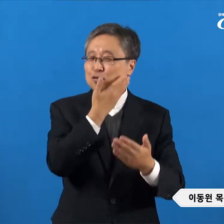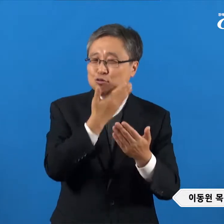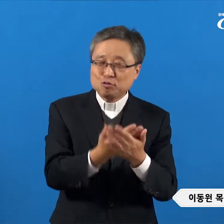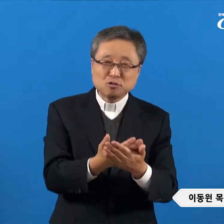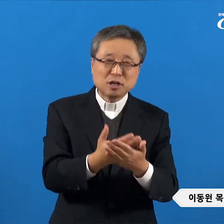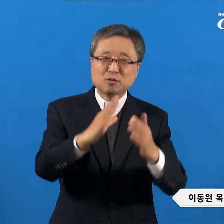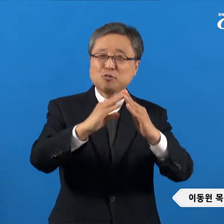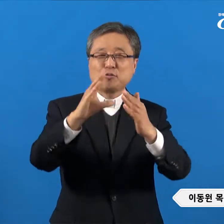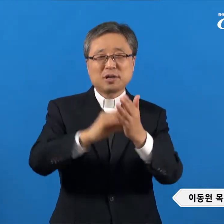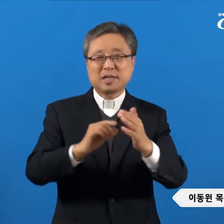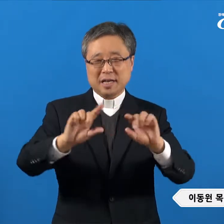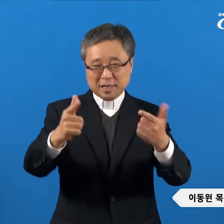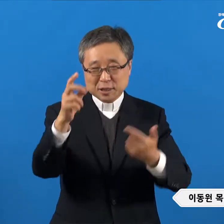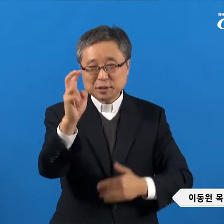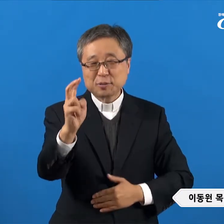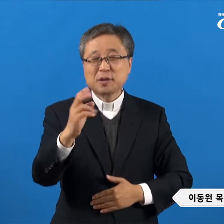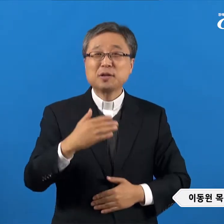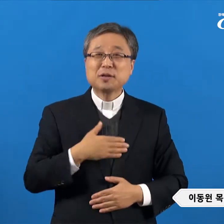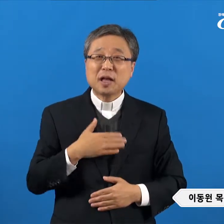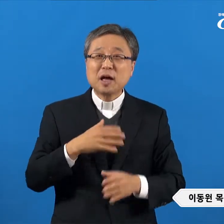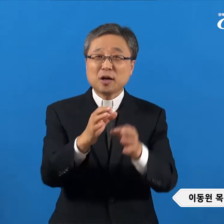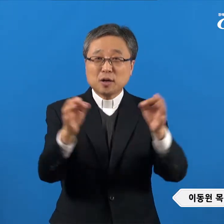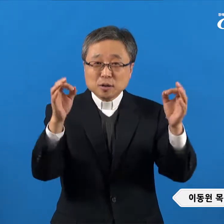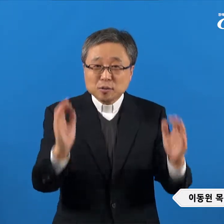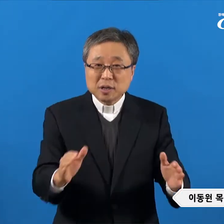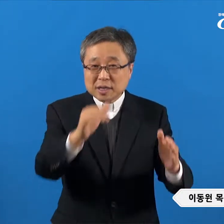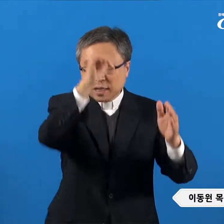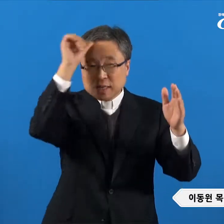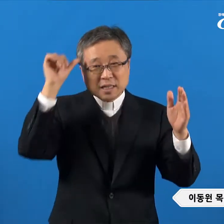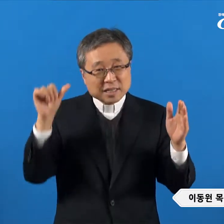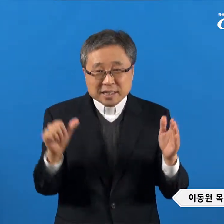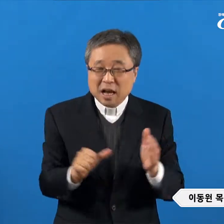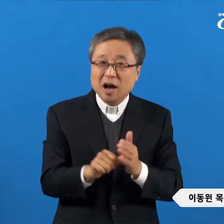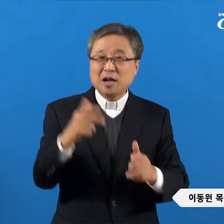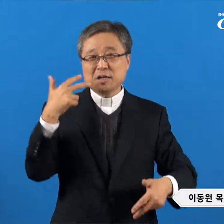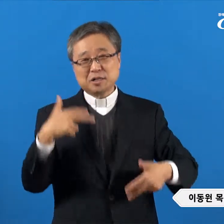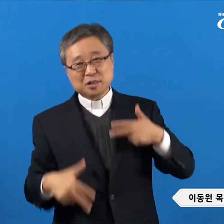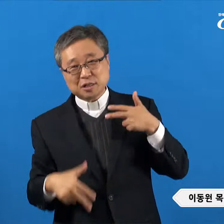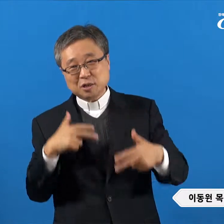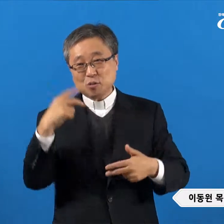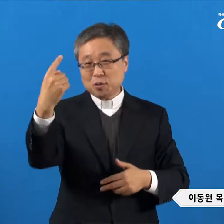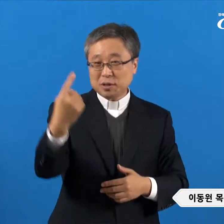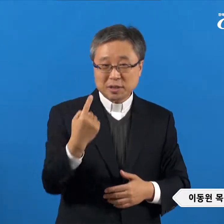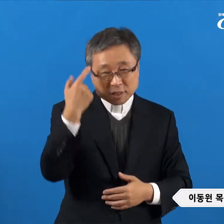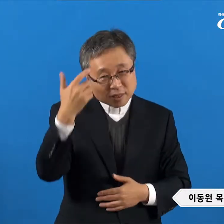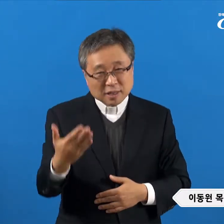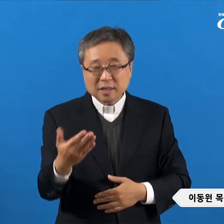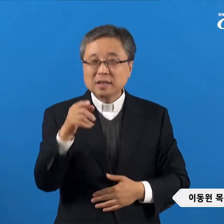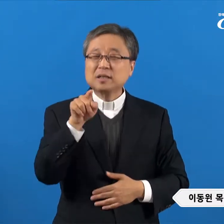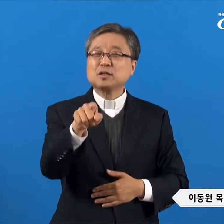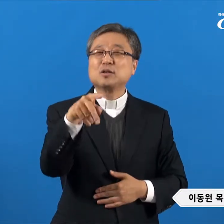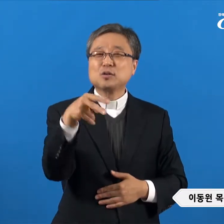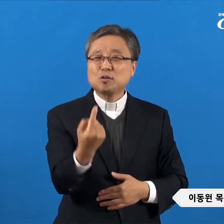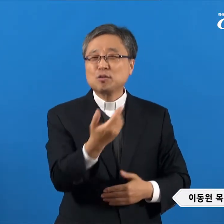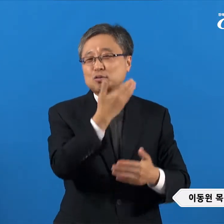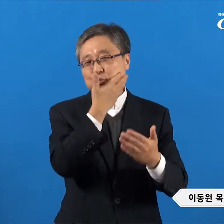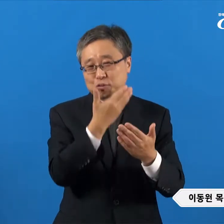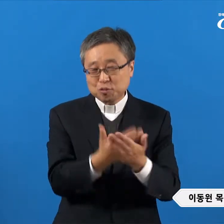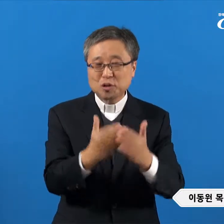과제가 아닐 것입니다. 내가 그동안 인생을 얼마나 엔조이 해왔는지 그것도 별로 중요한 과제는 아닐